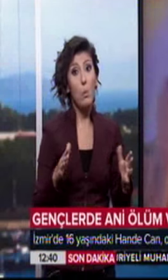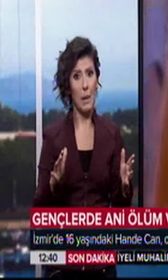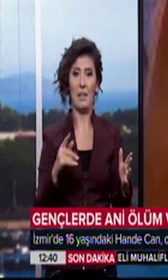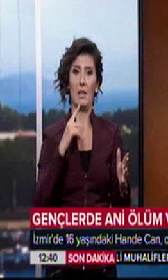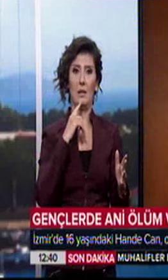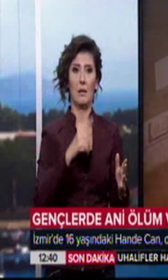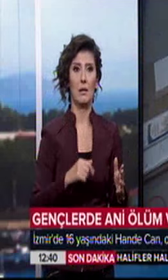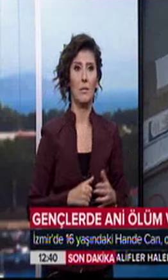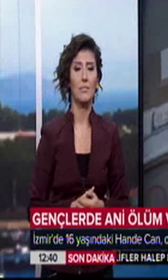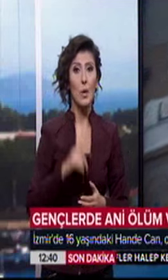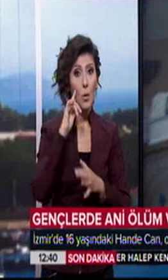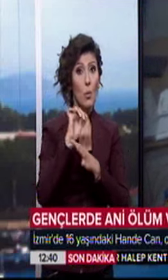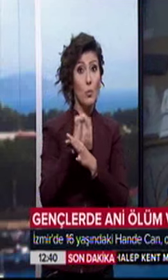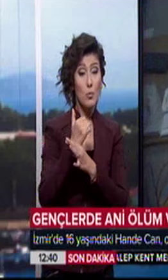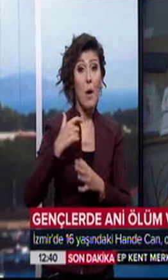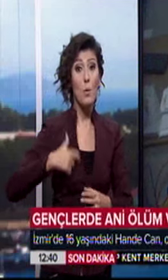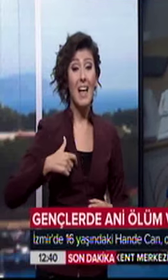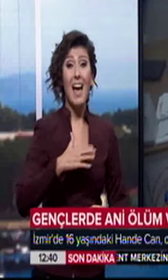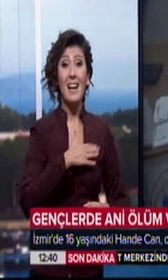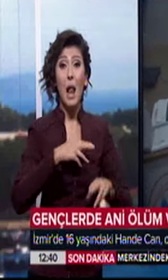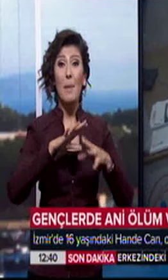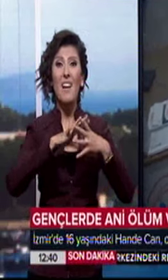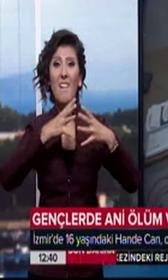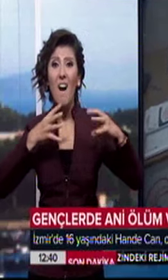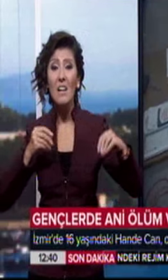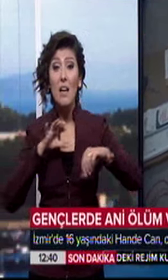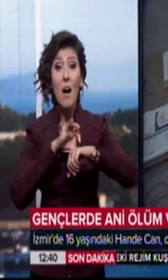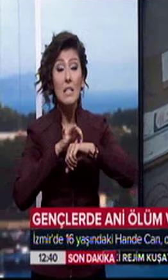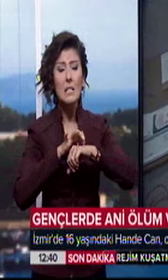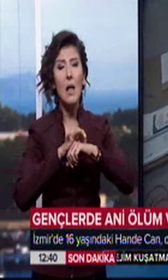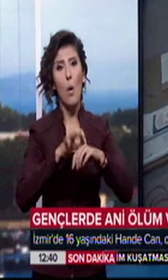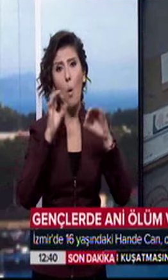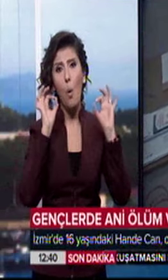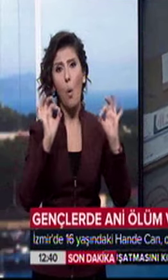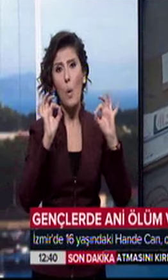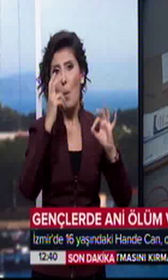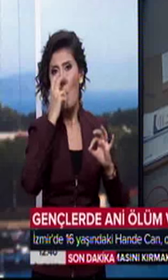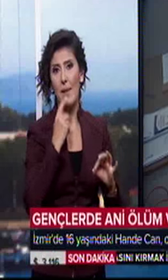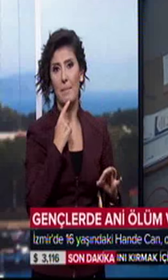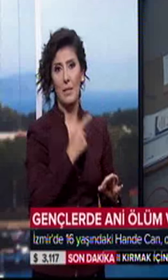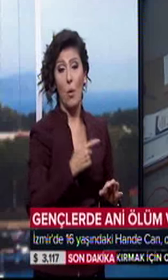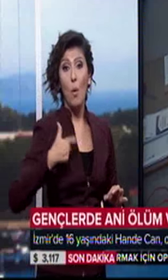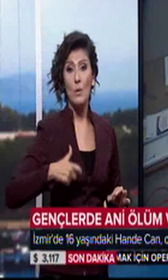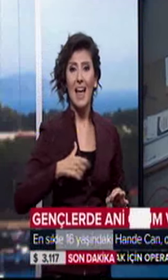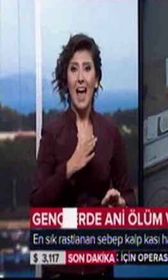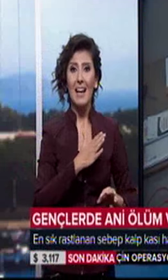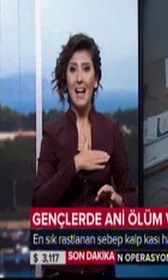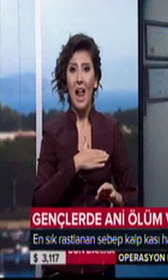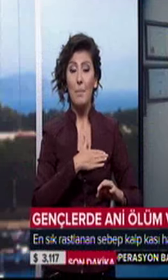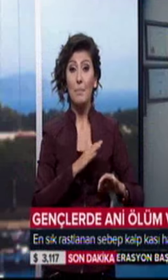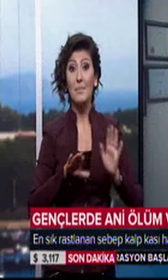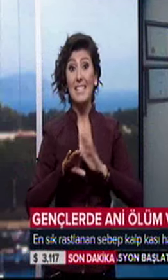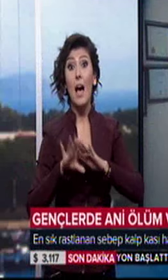kaynaklanabilir. Uzmanlar özellikle kalp kası hastalıklarına dikkat çekiyor. Özellikle kalbin sol tarafında